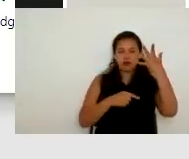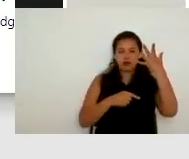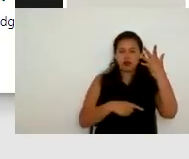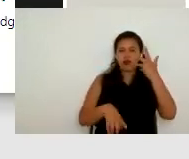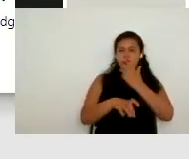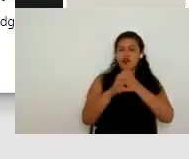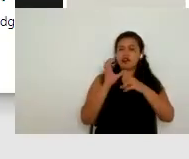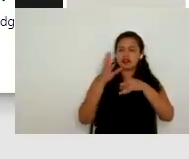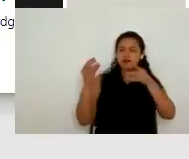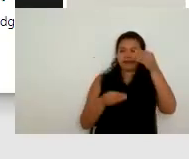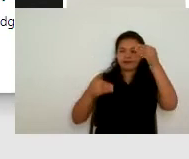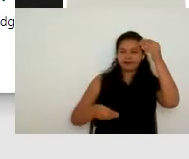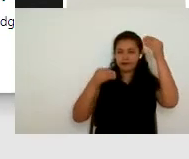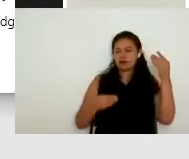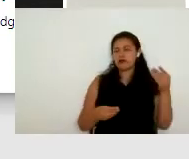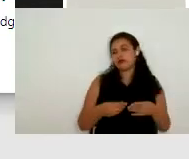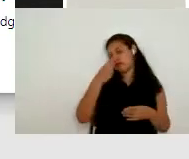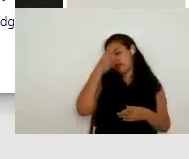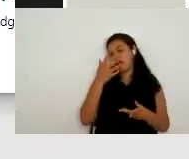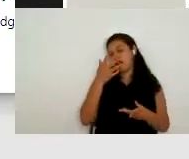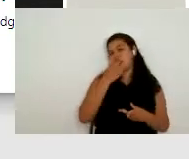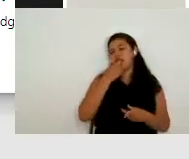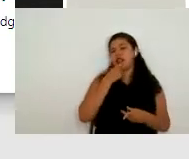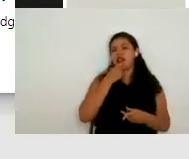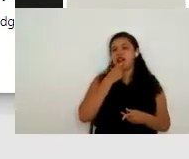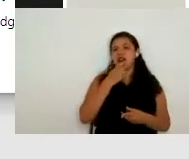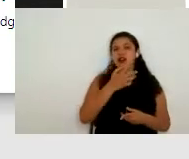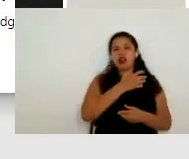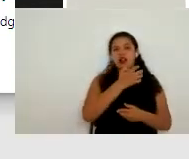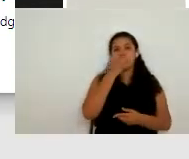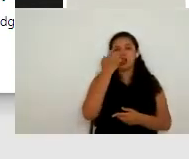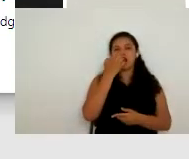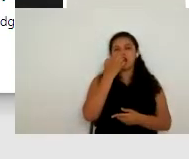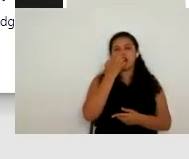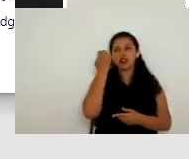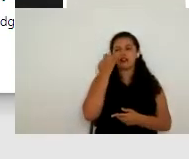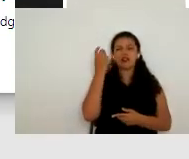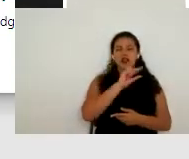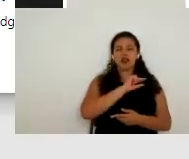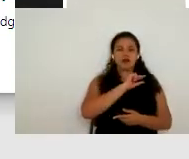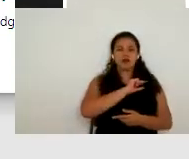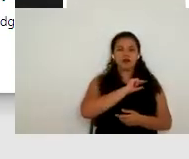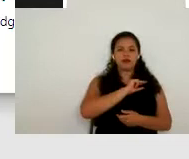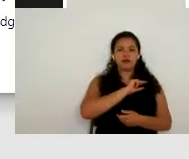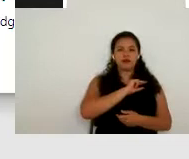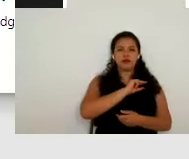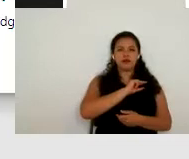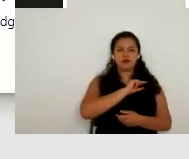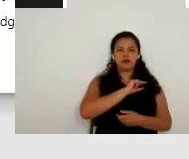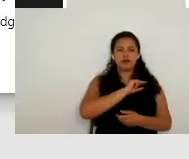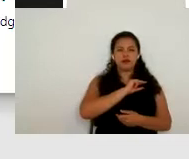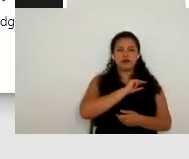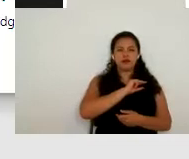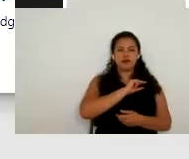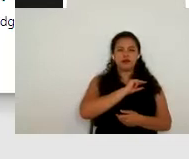como si estaban los niños en una escuela pero nada porque entendemos que bueno pues tú quiere enviar sus